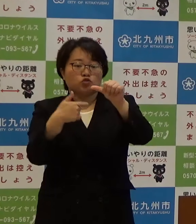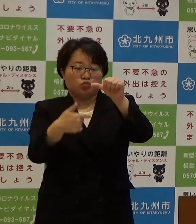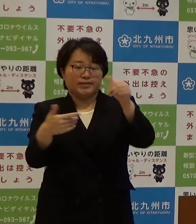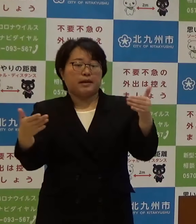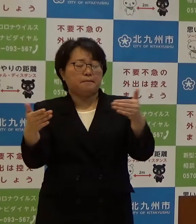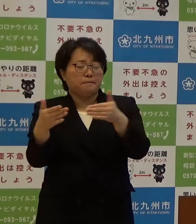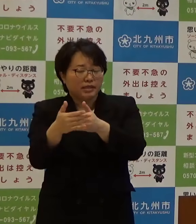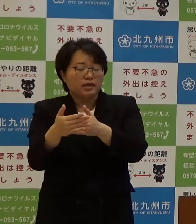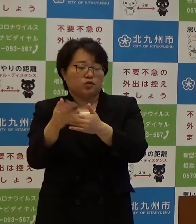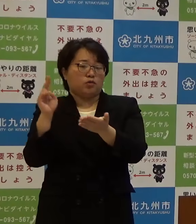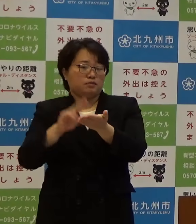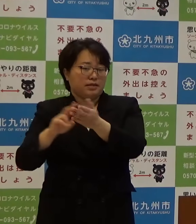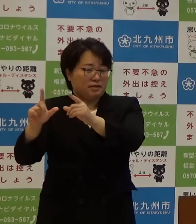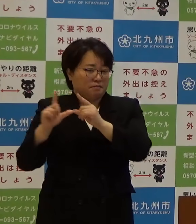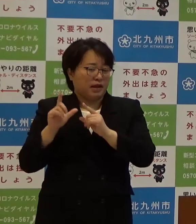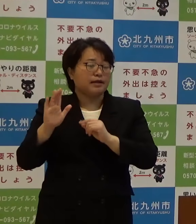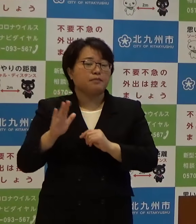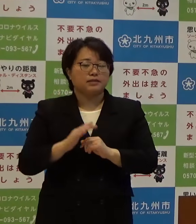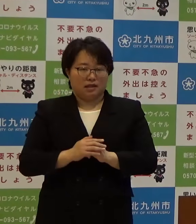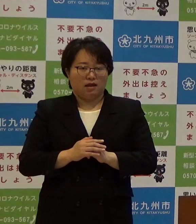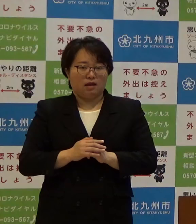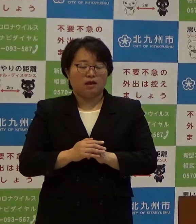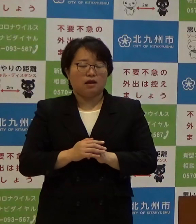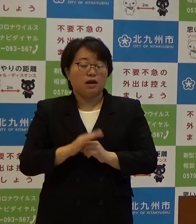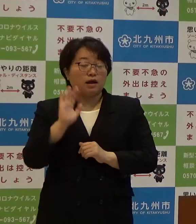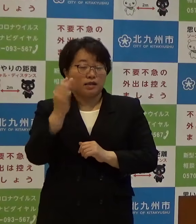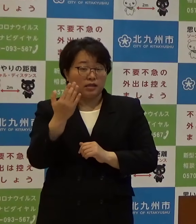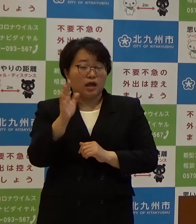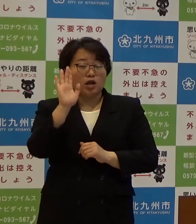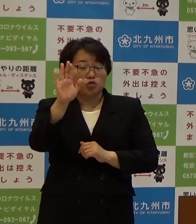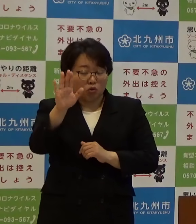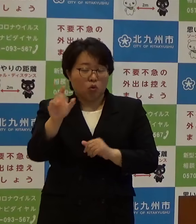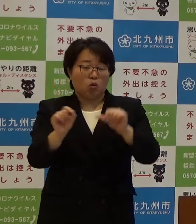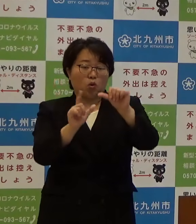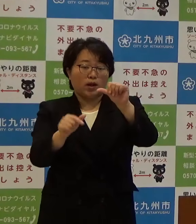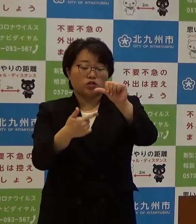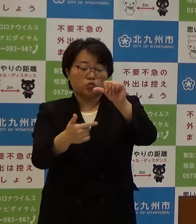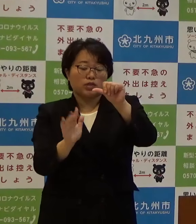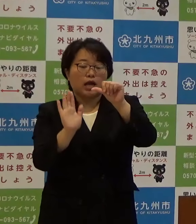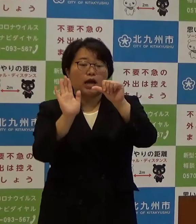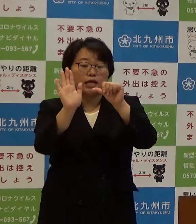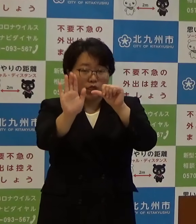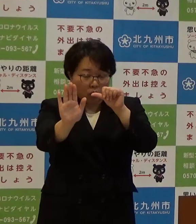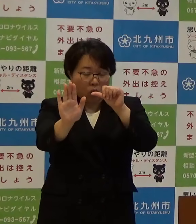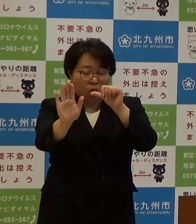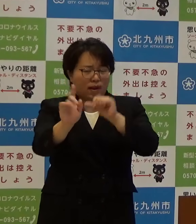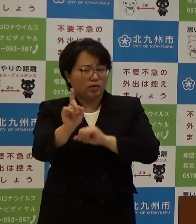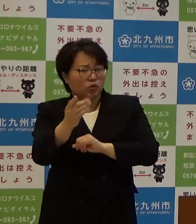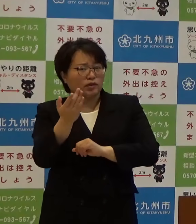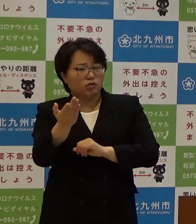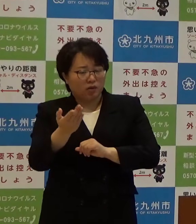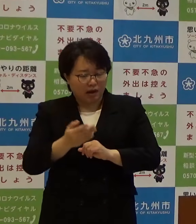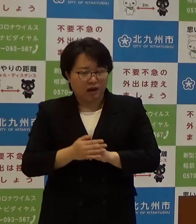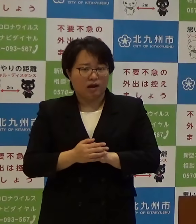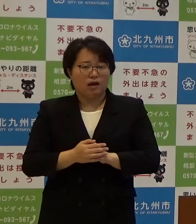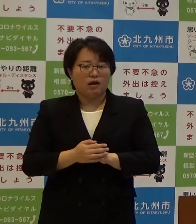のがまだわからない。ただ市長としてはこれは全国や公共の状況からして、